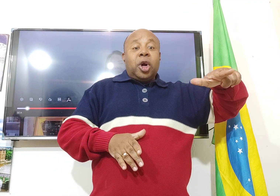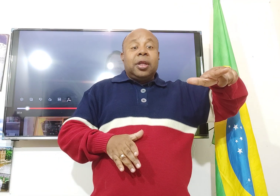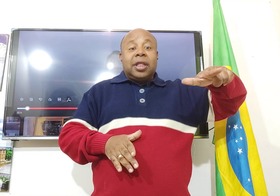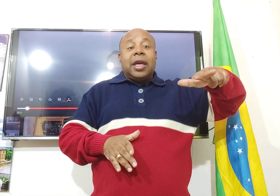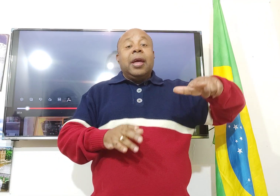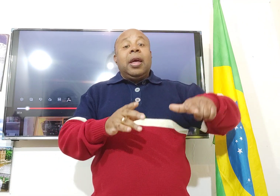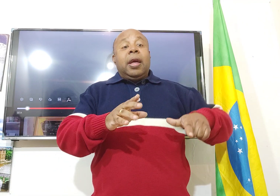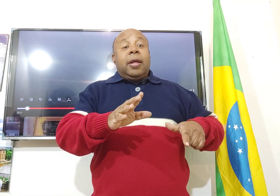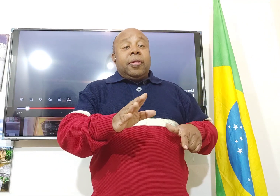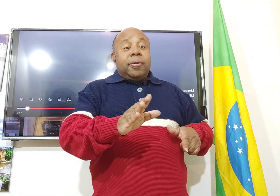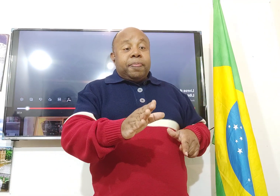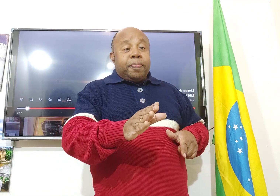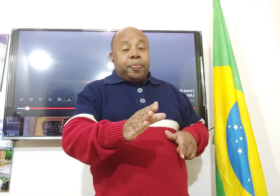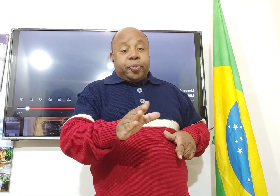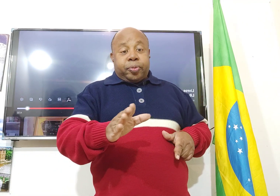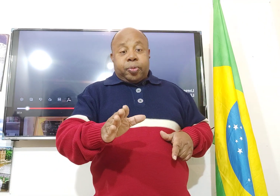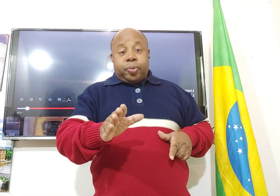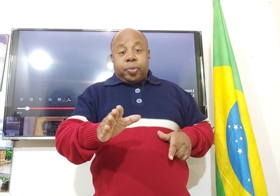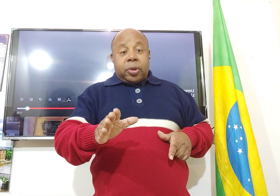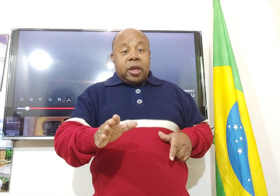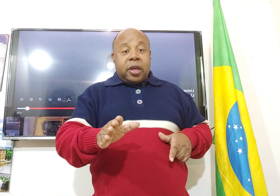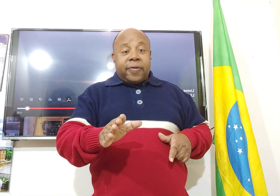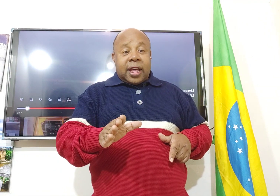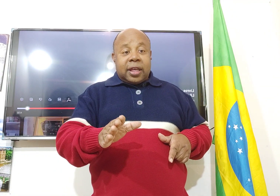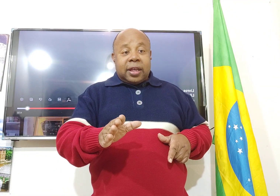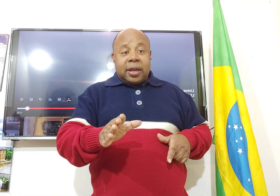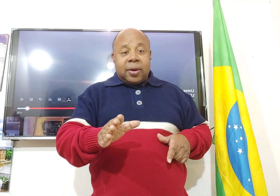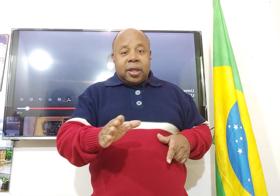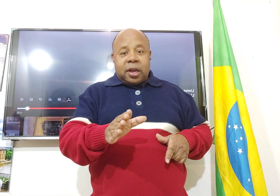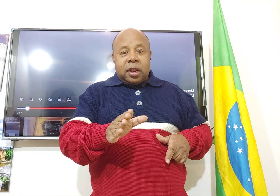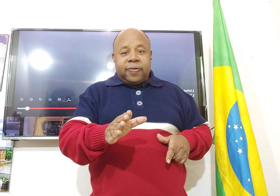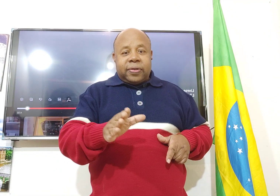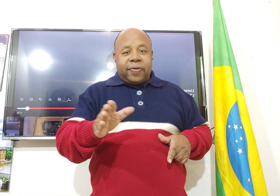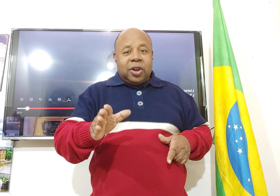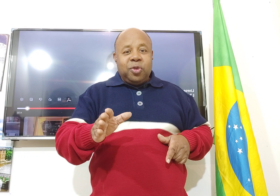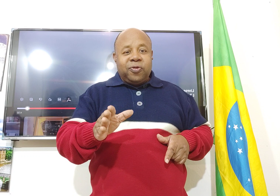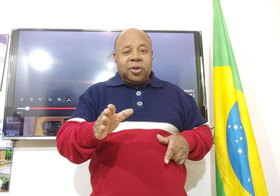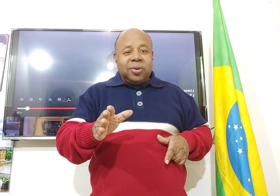Pode ser? Quem que ia falar aqui? Alguém tá falando no meu ouvido.